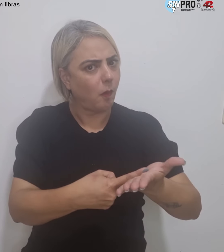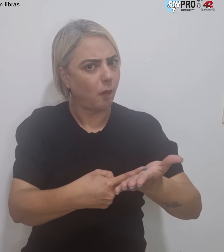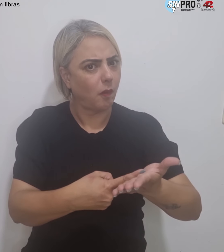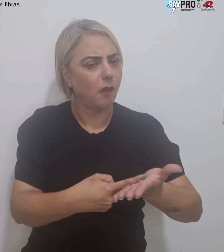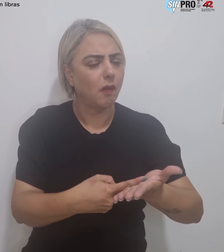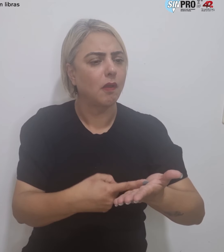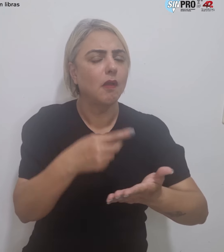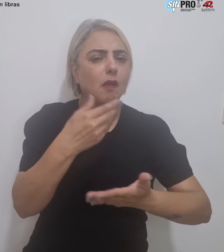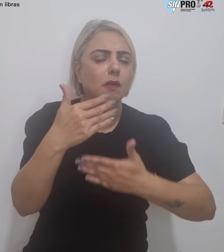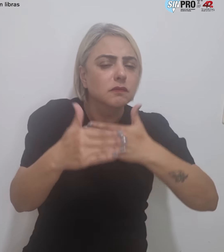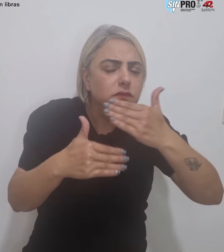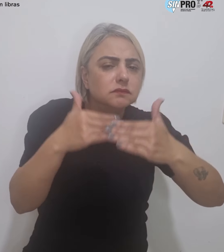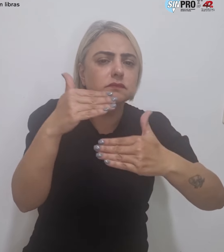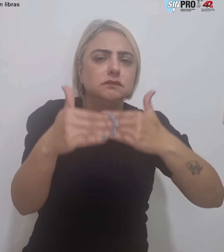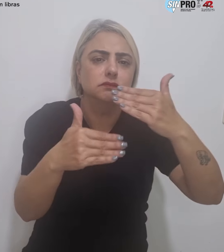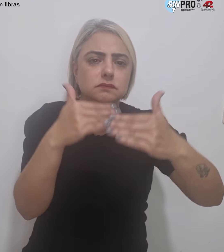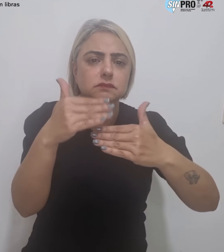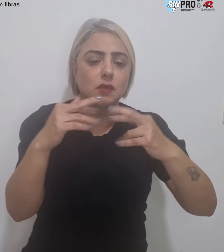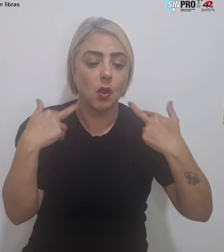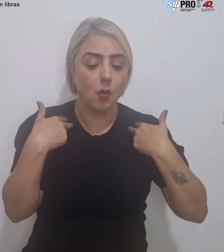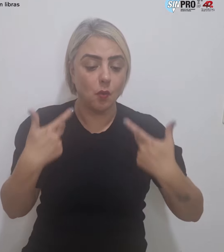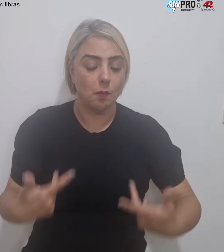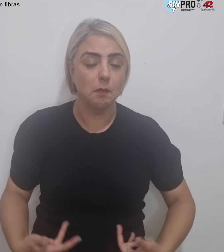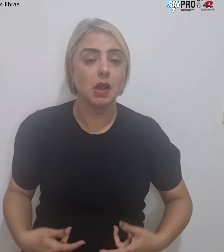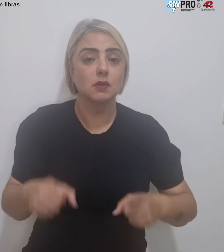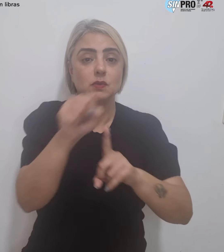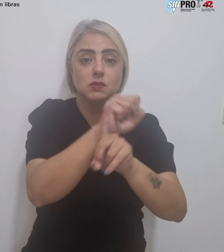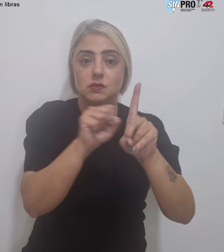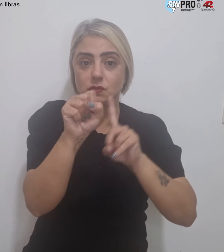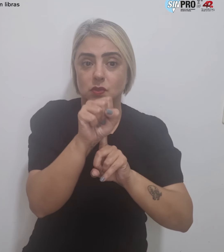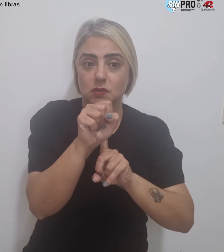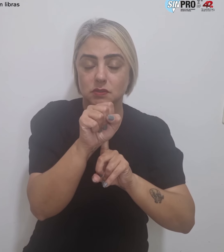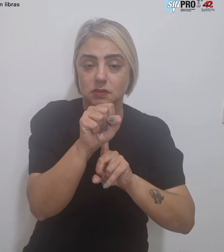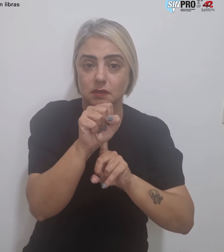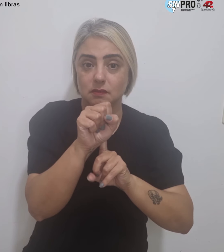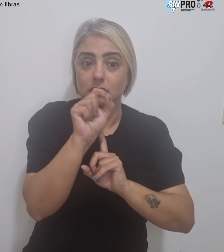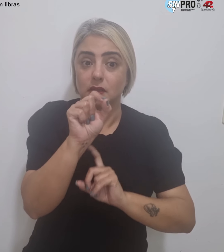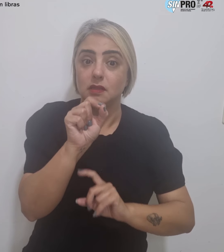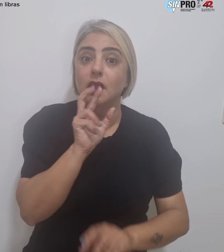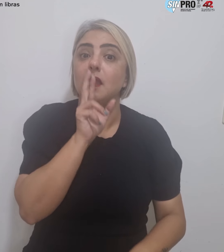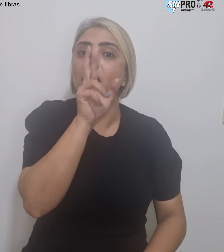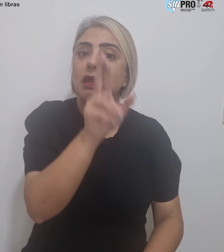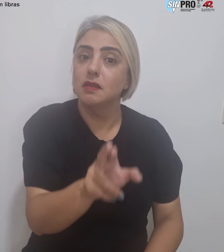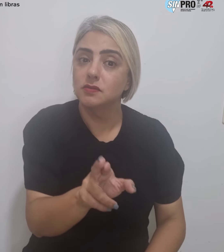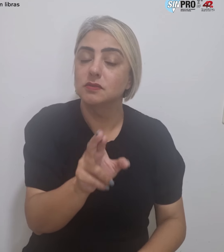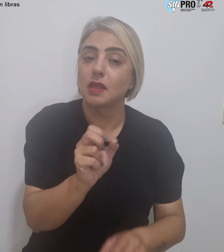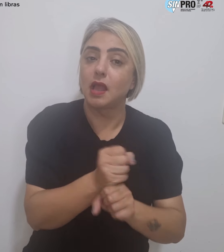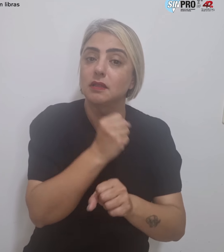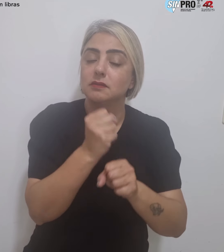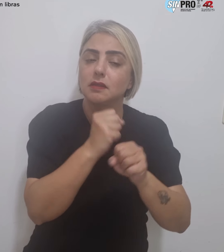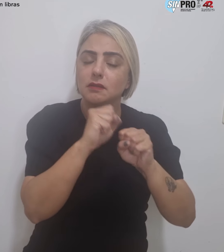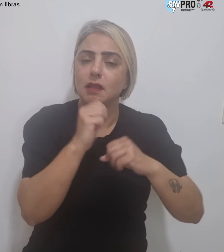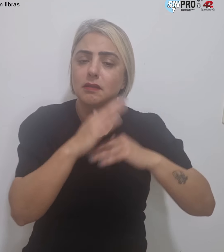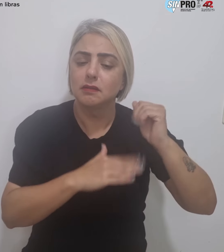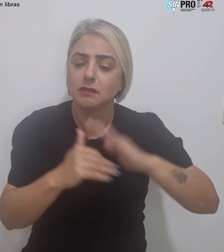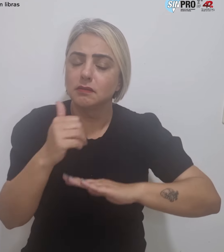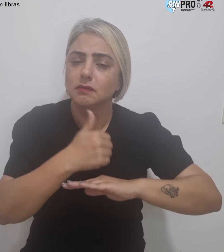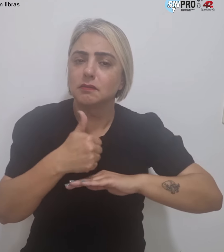desenvolvimento humano e social, que seja fruto da construção dos profissionais da educação,